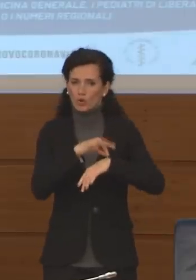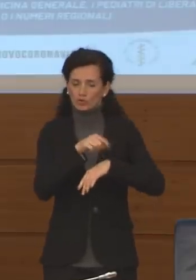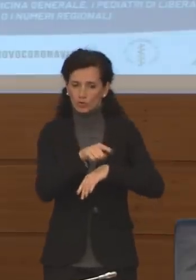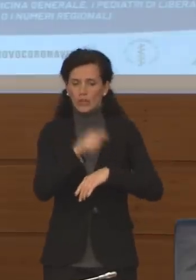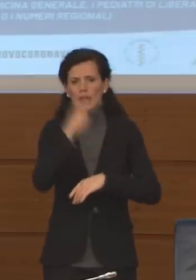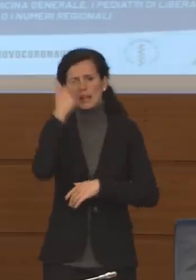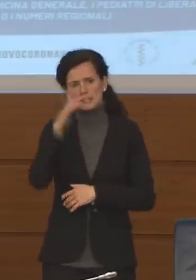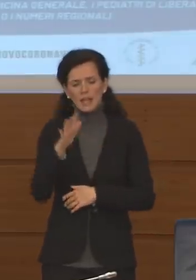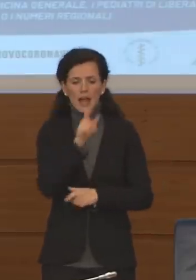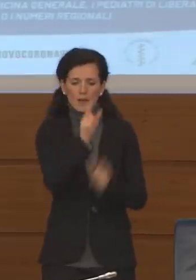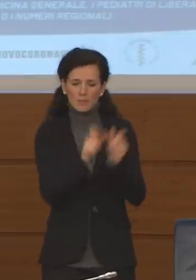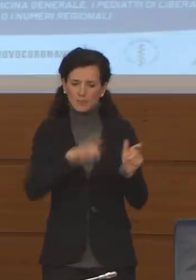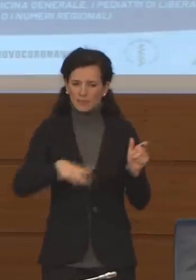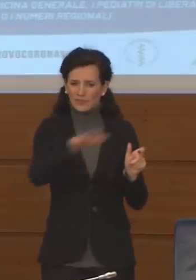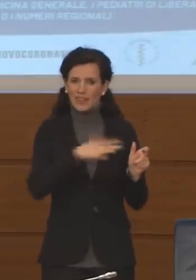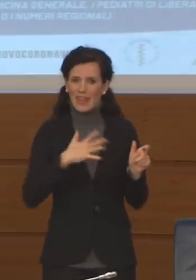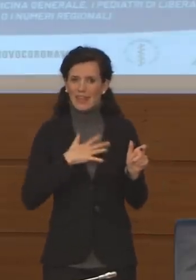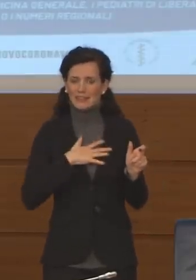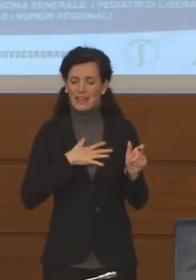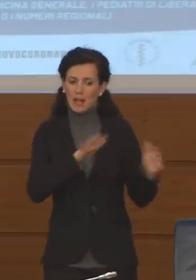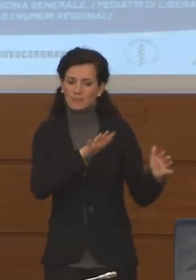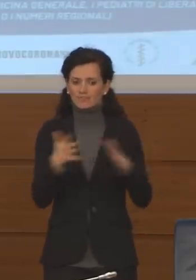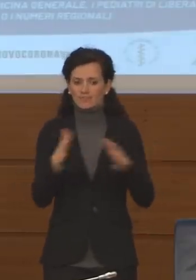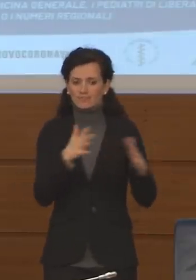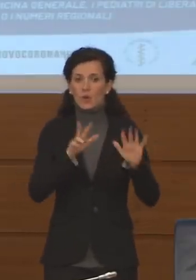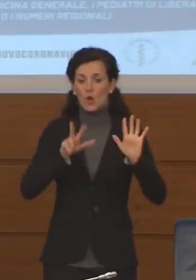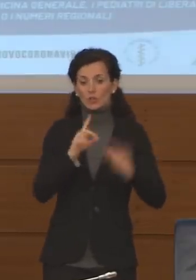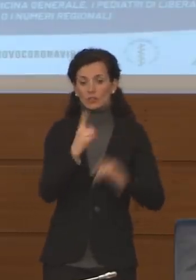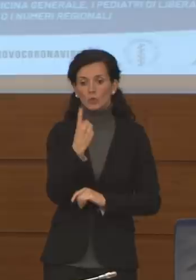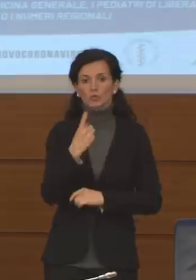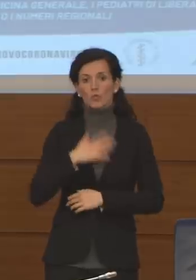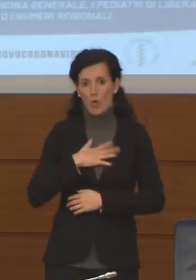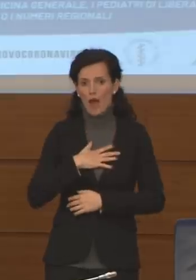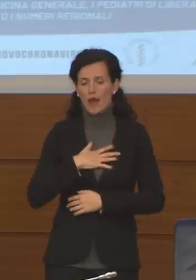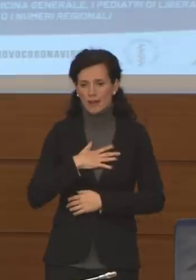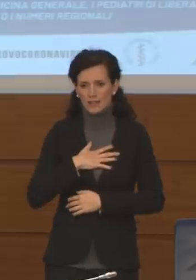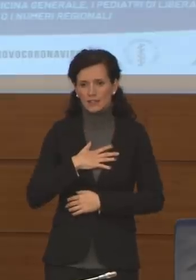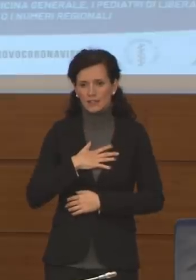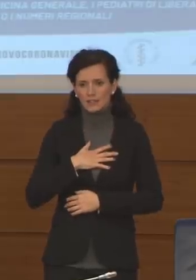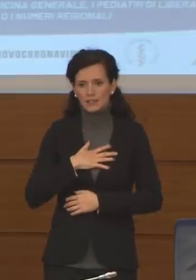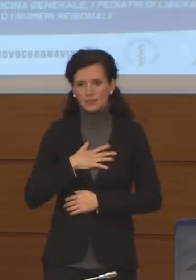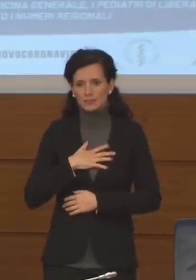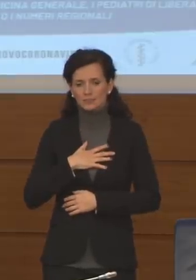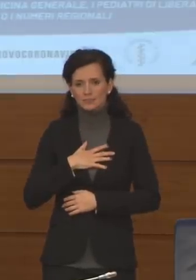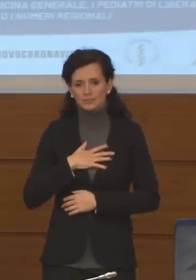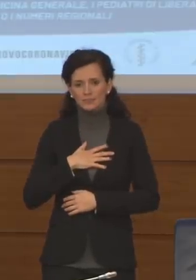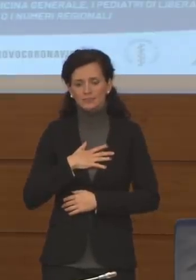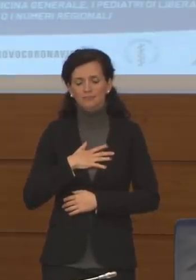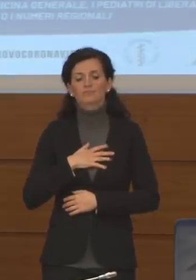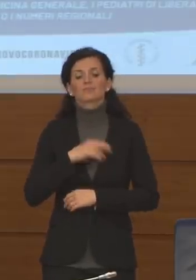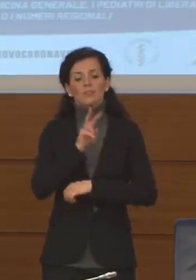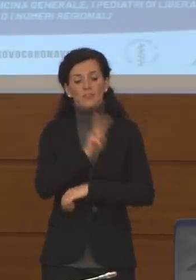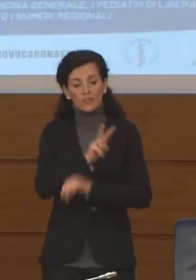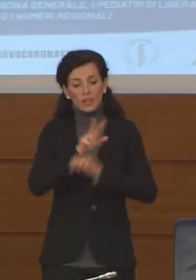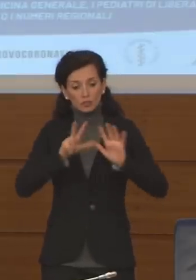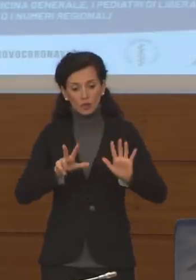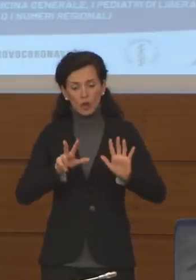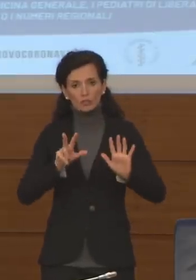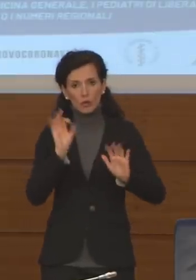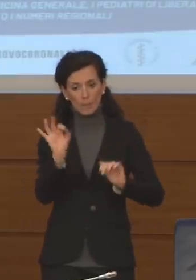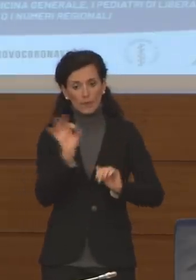che l'età media delle persone decedute e 81 anni e sappiamo anche che il 28 per cento